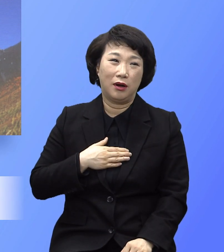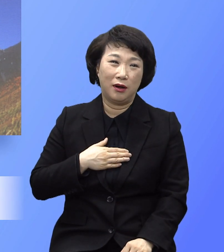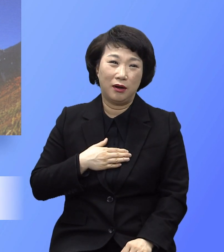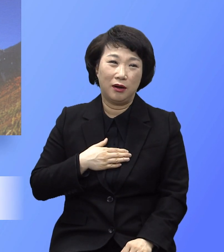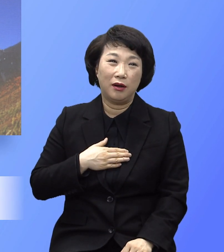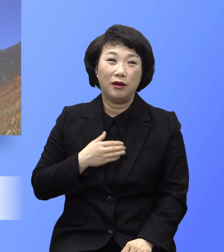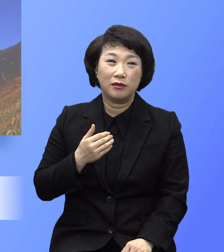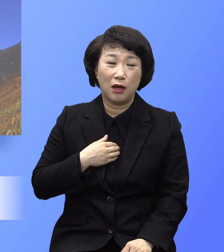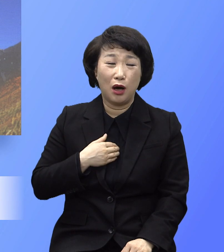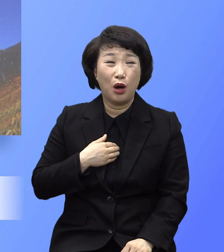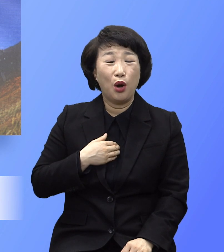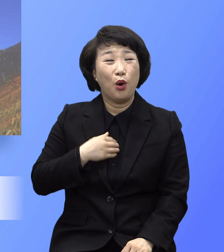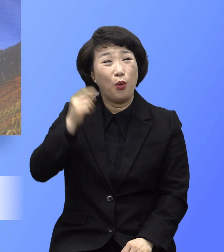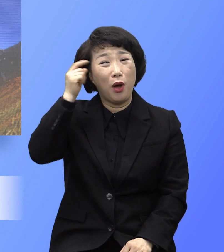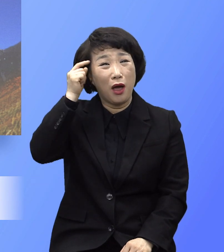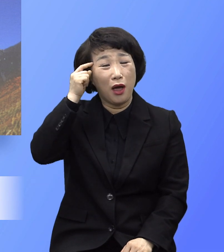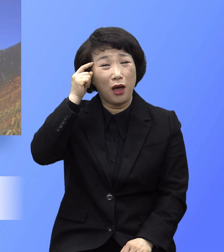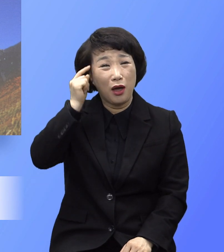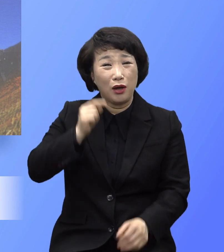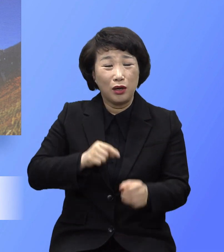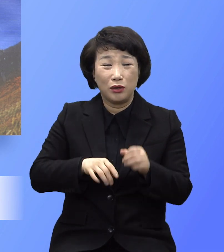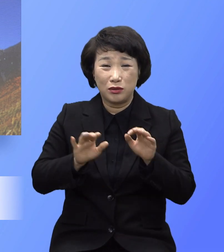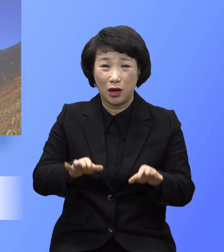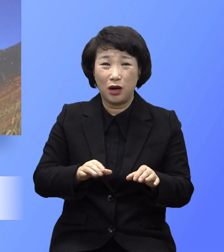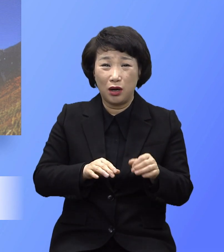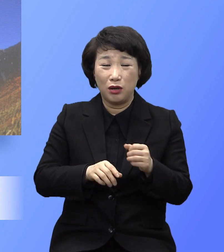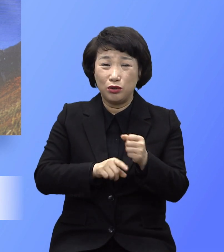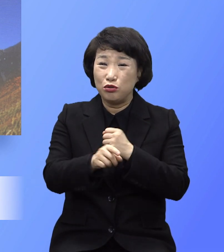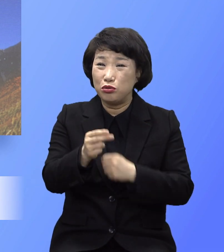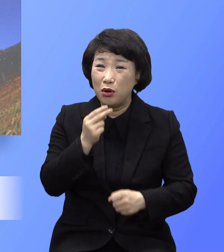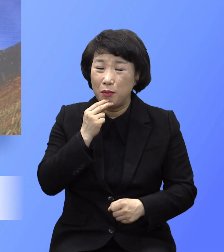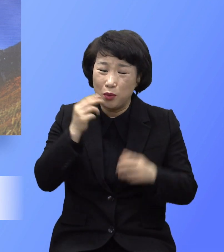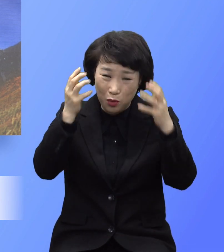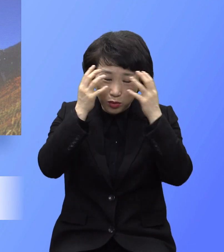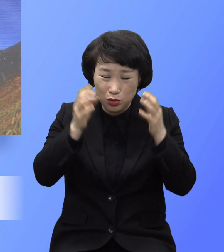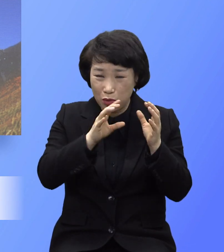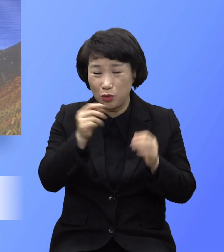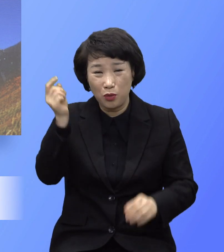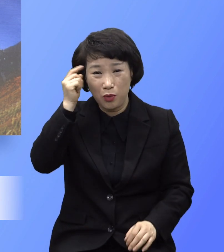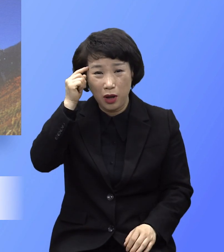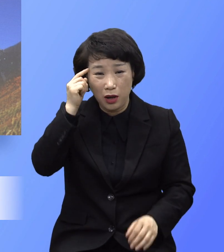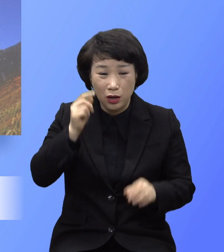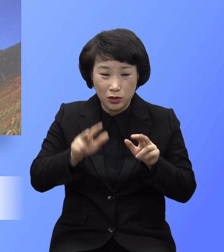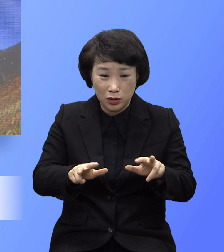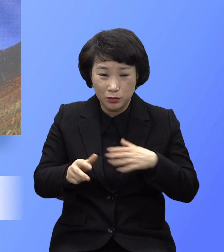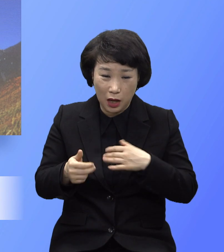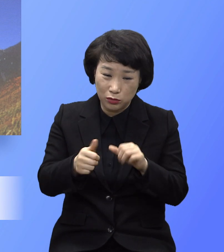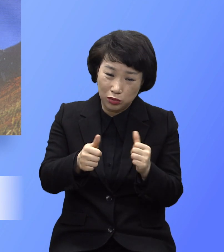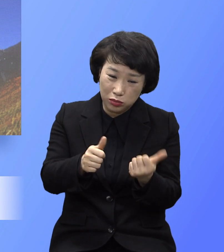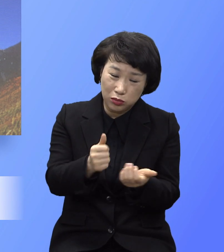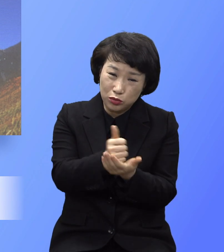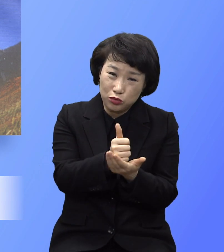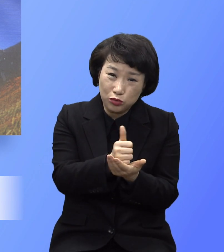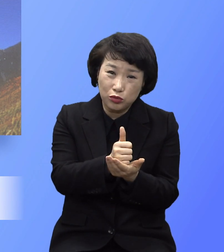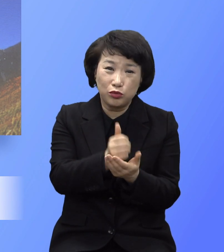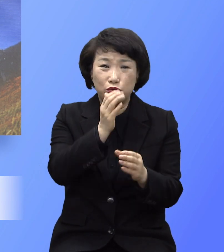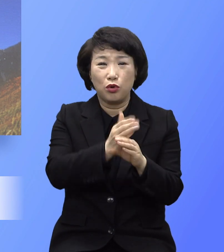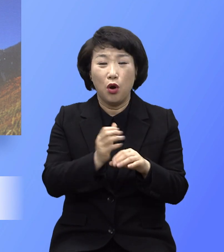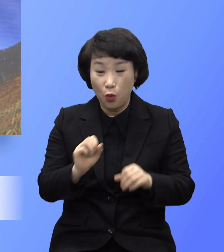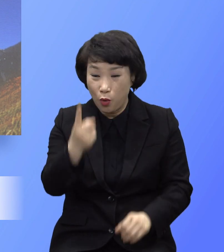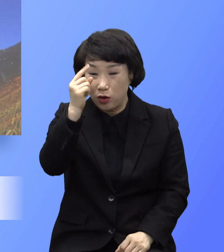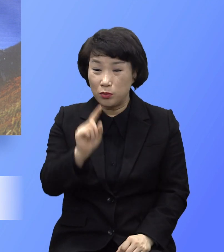나는 이유가 없는 고통 속에서 나는 죽어가니 이 원인이